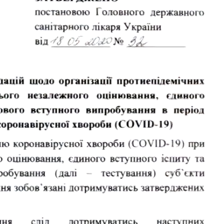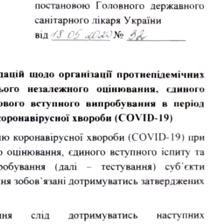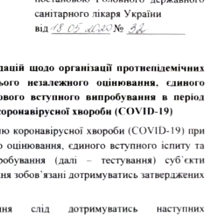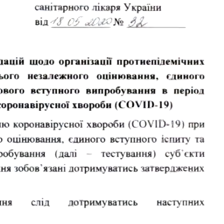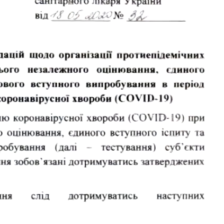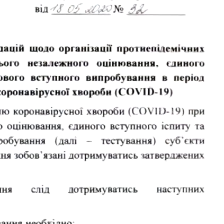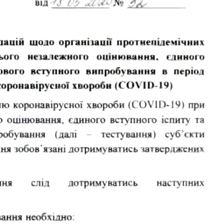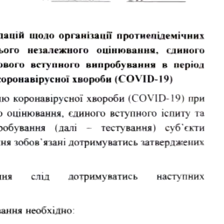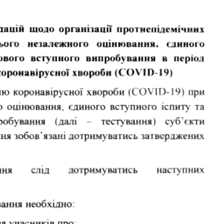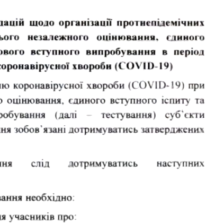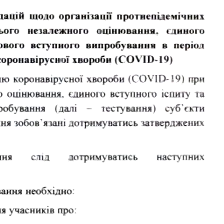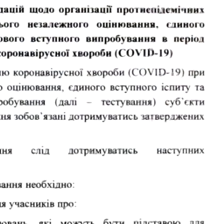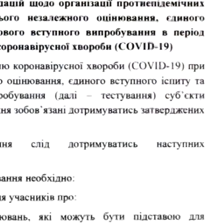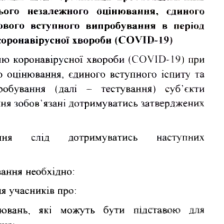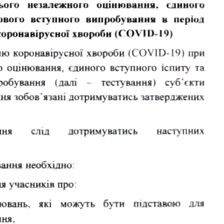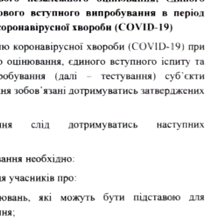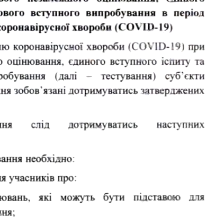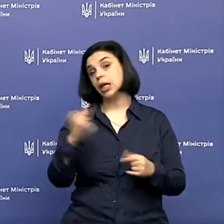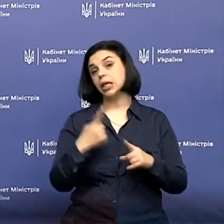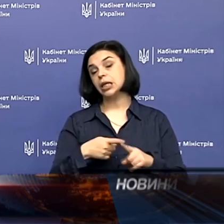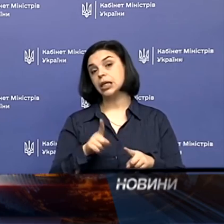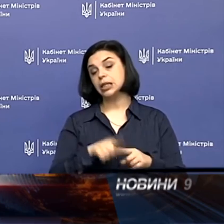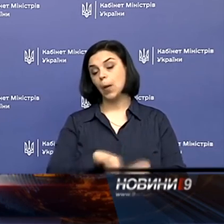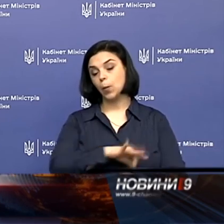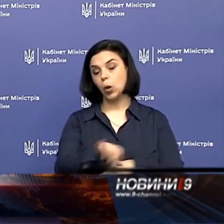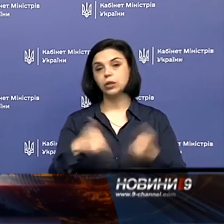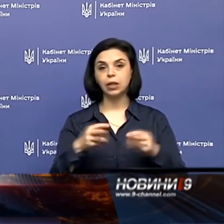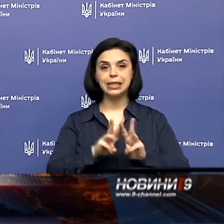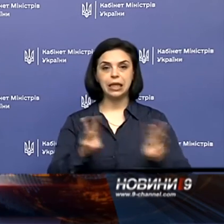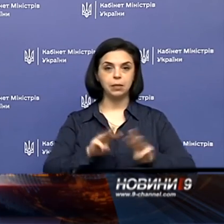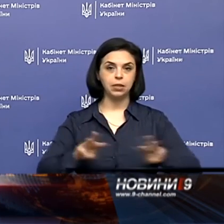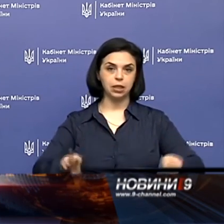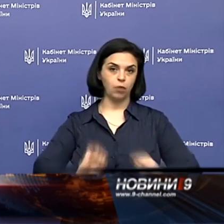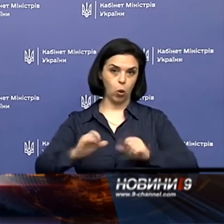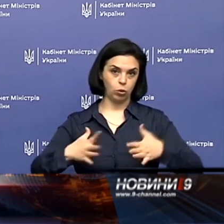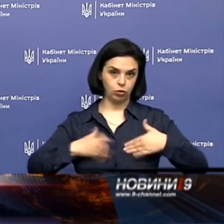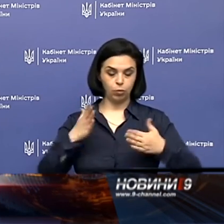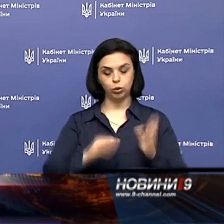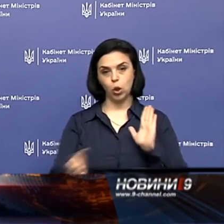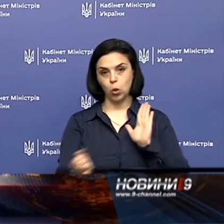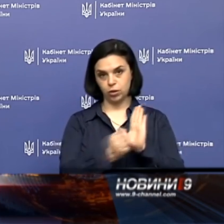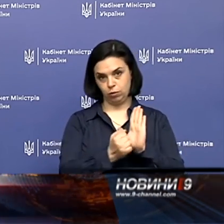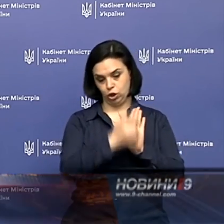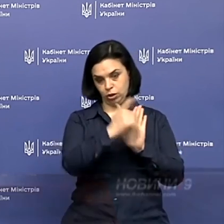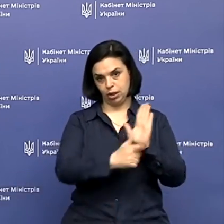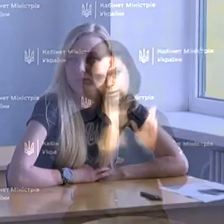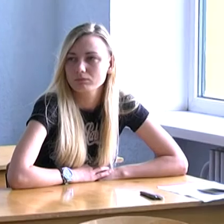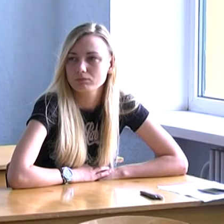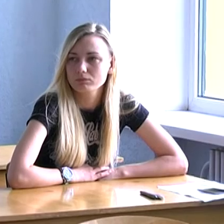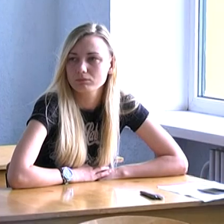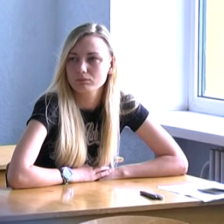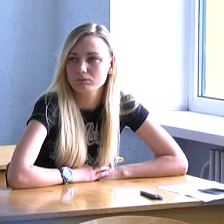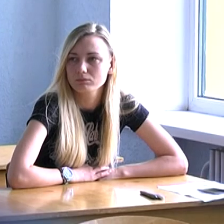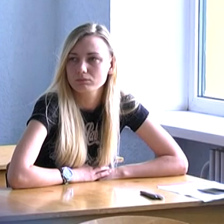підготувало проєкт протиепідемічних норм. Цей проєкт сьогодні на сайті Міністерства охорони здоров'я буде розміщений для громадського обговорення.